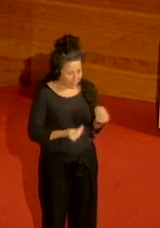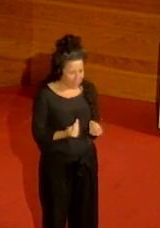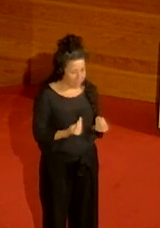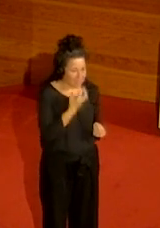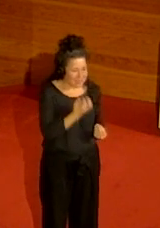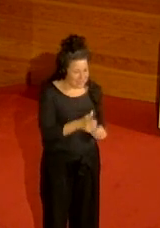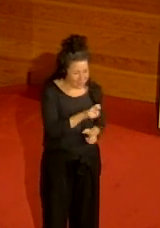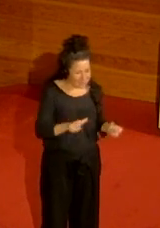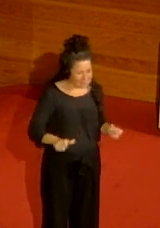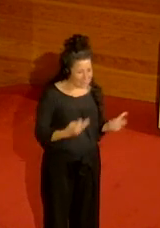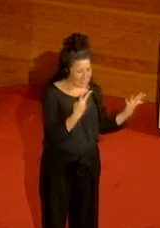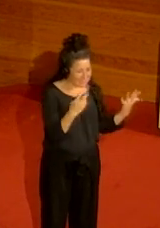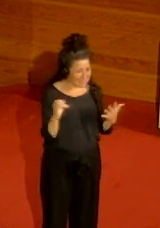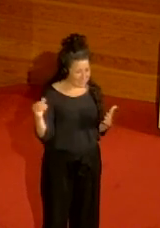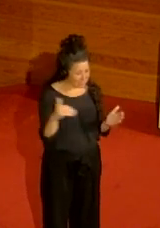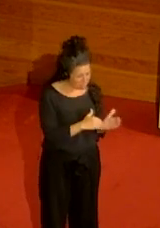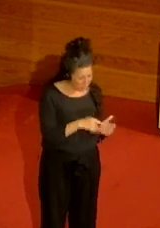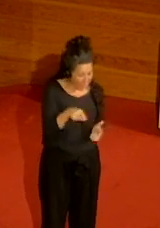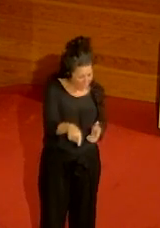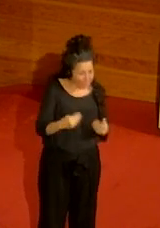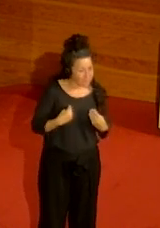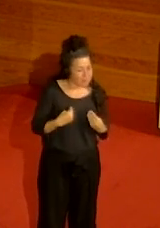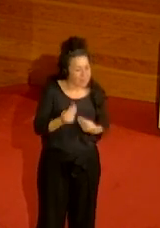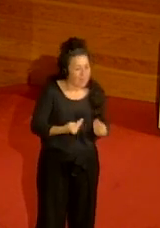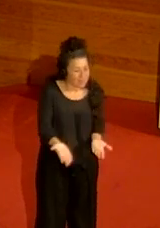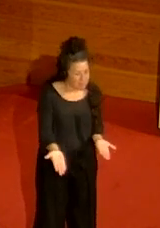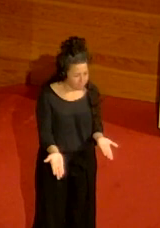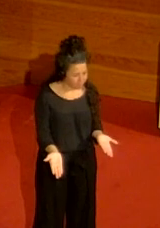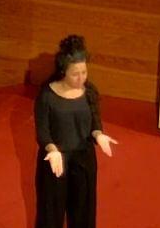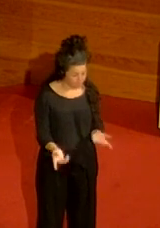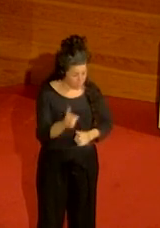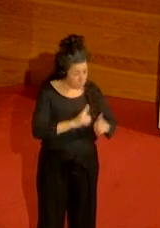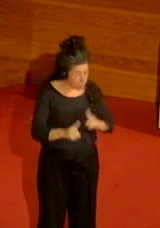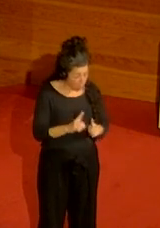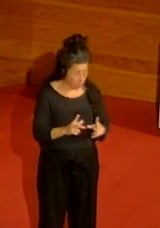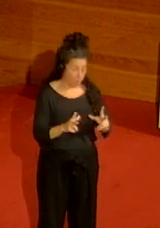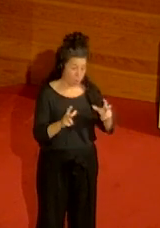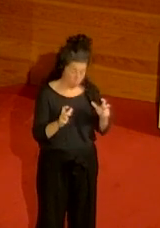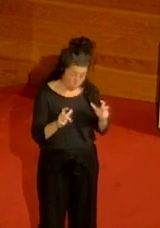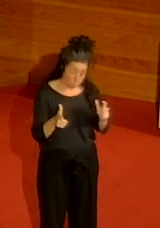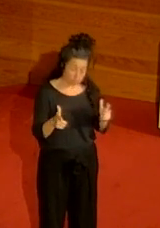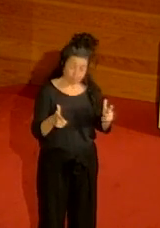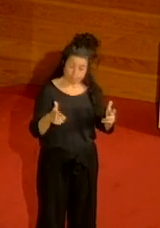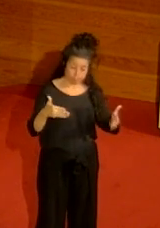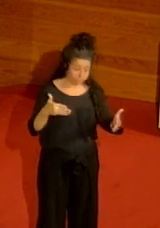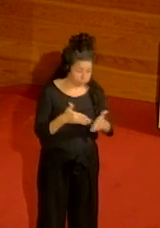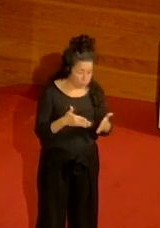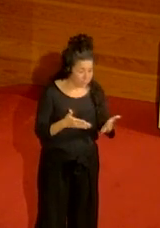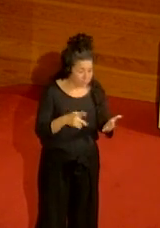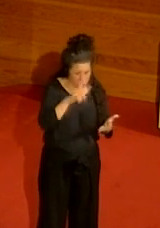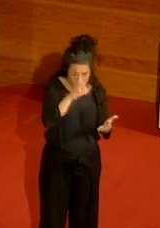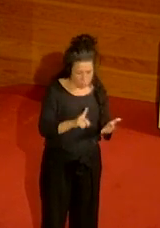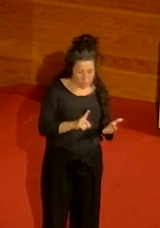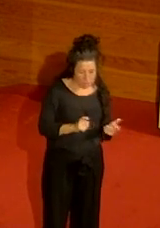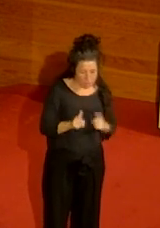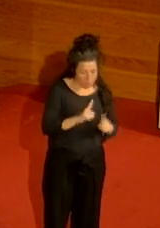que viven en ese territorio es un problema es un escollo que nadie nadie sabe qué solución darle tú